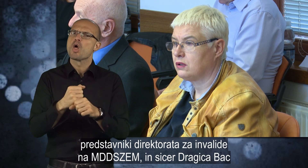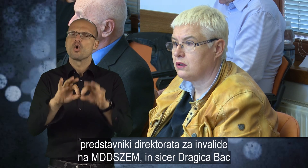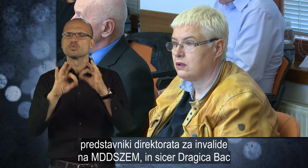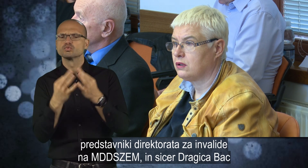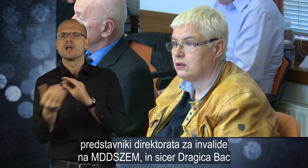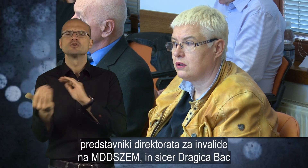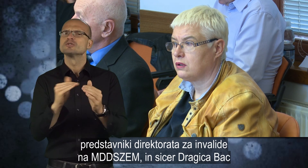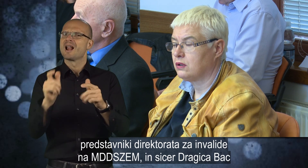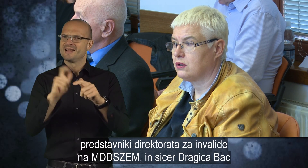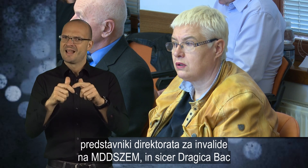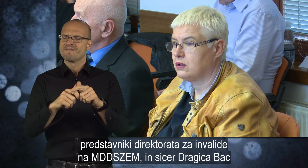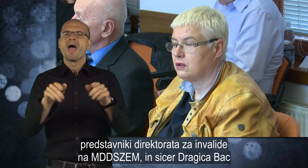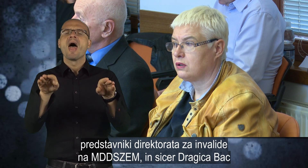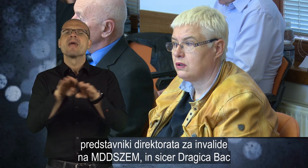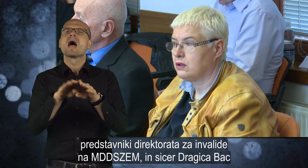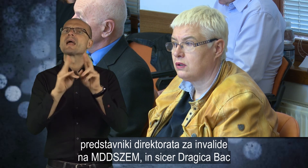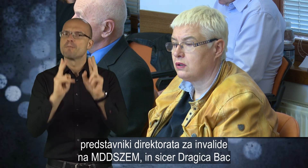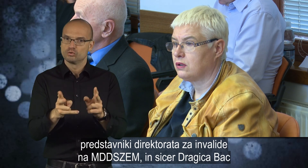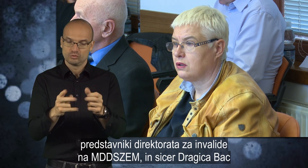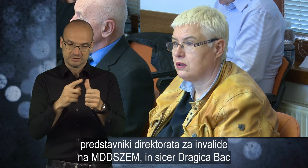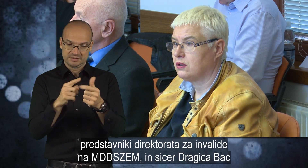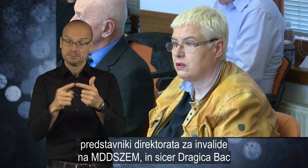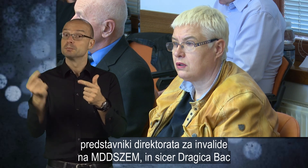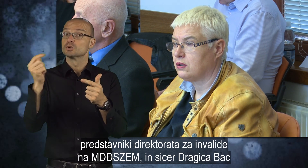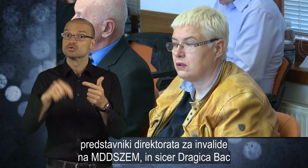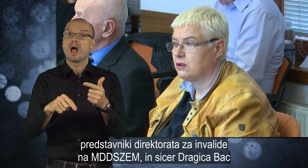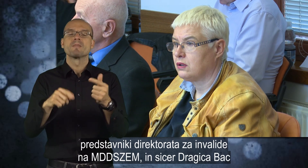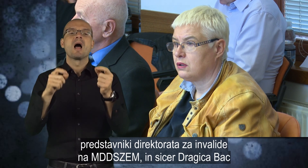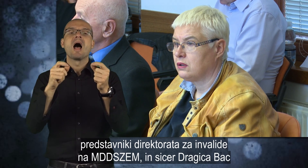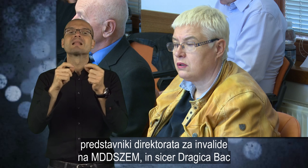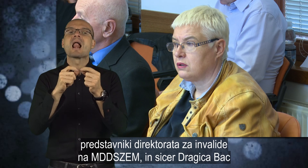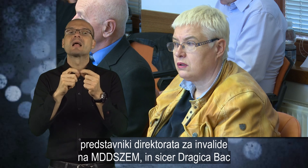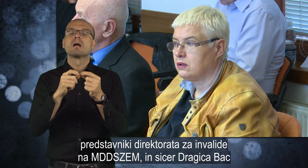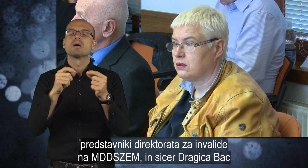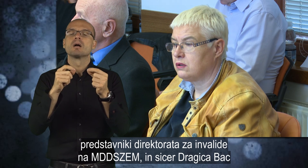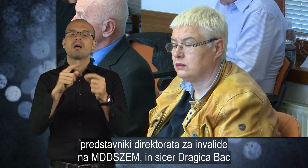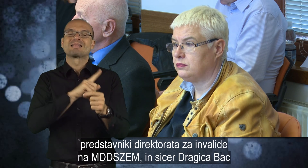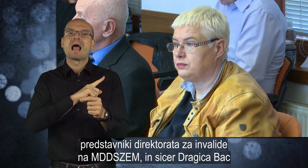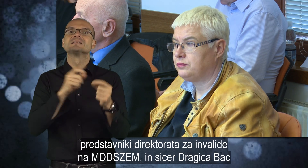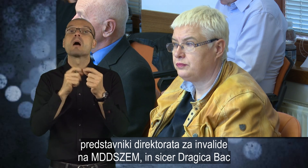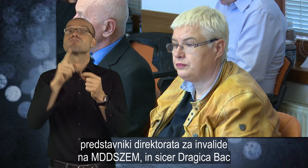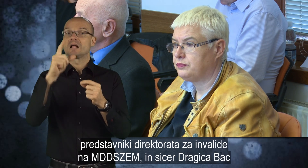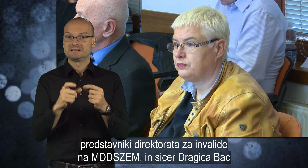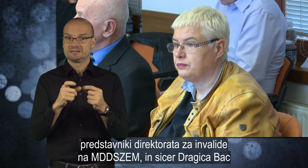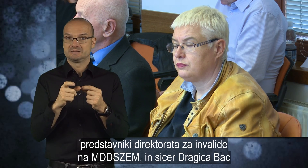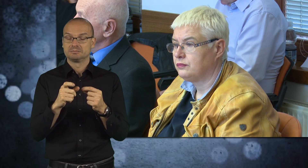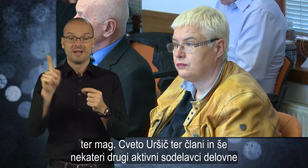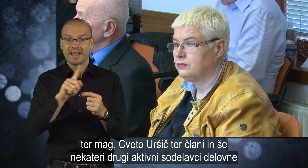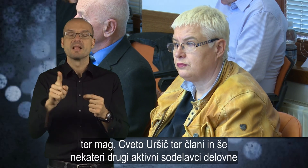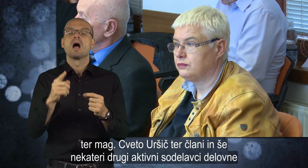sicer Dragica Bac ter magister Cveto Uršič, ter člani in še nekateri drugi aktivni sodelavci delovne